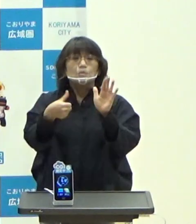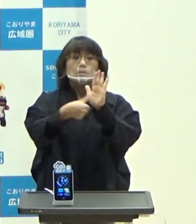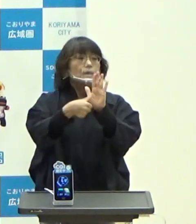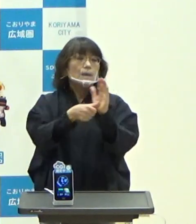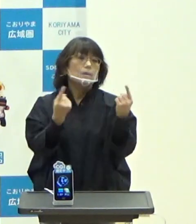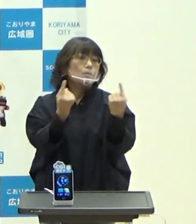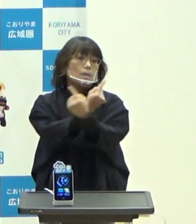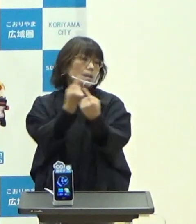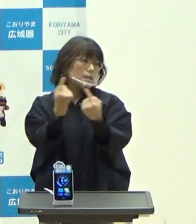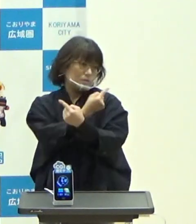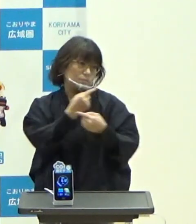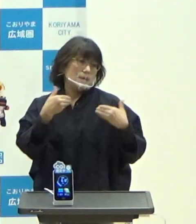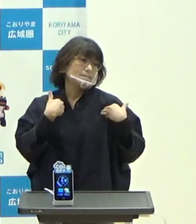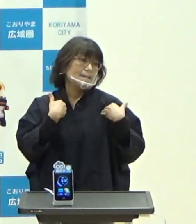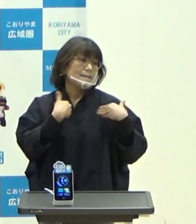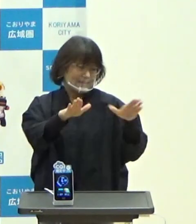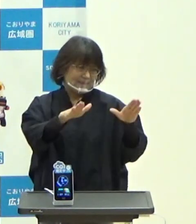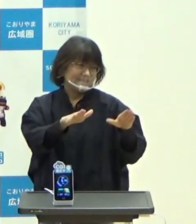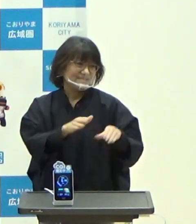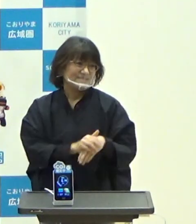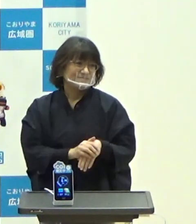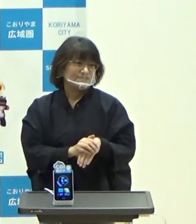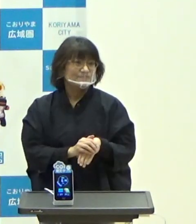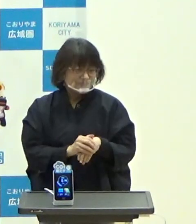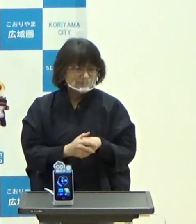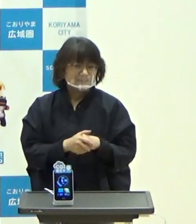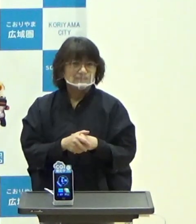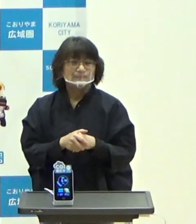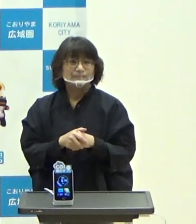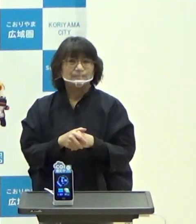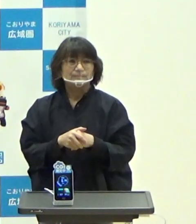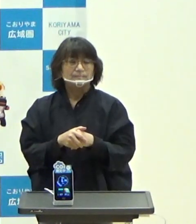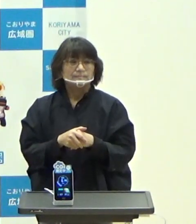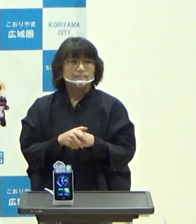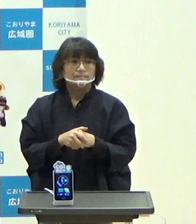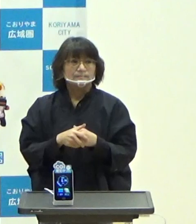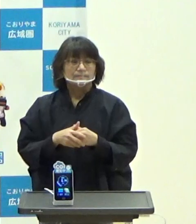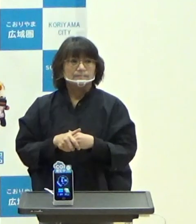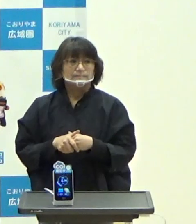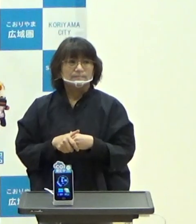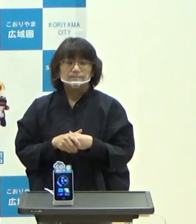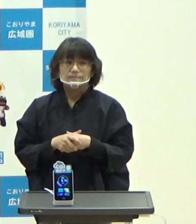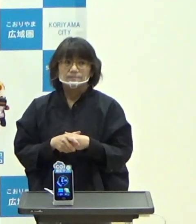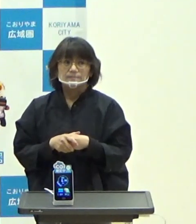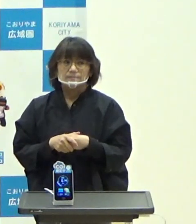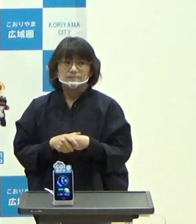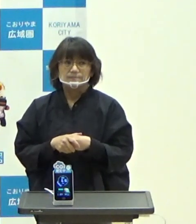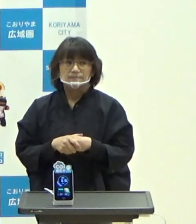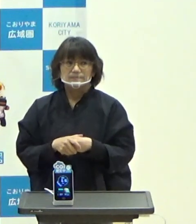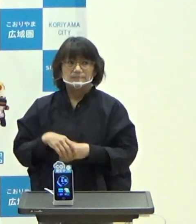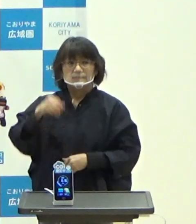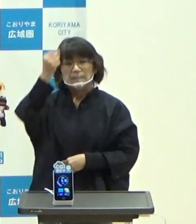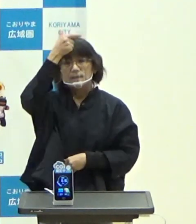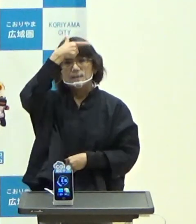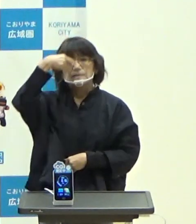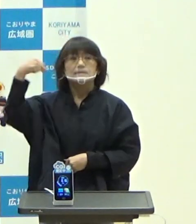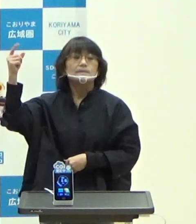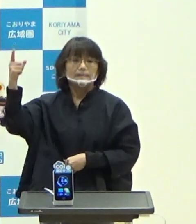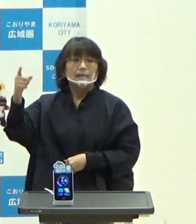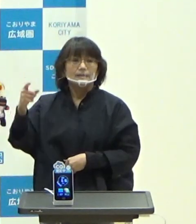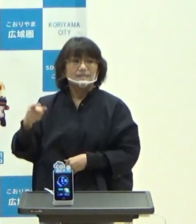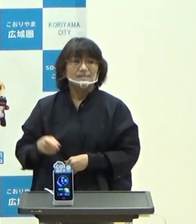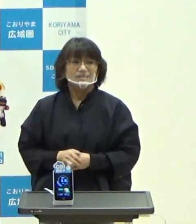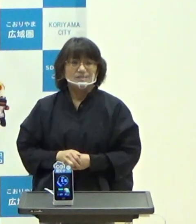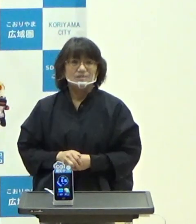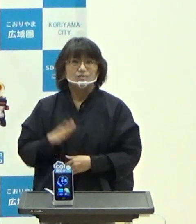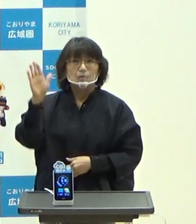し、また私どももそのつもりはありません。 で、あの、仙台 あの楽天パークとか、あ